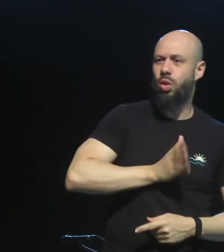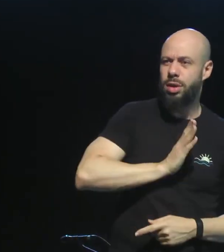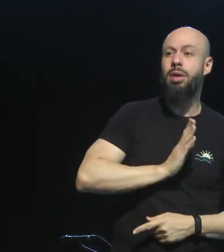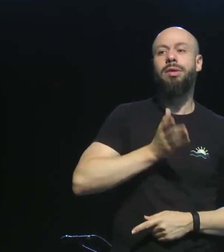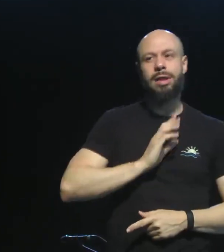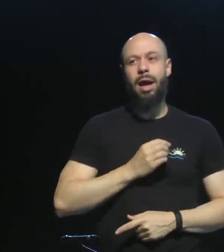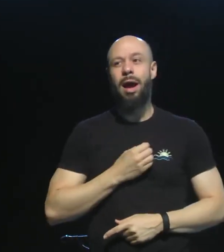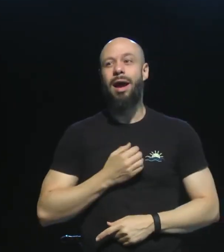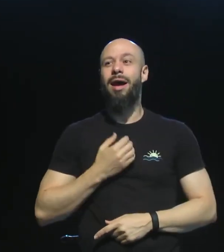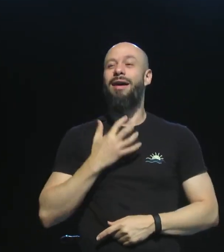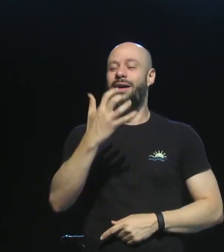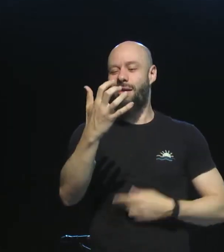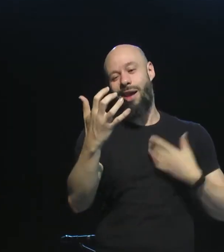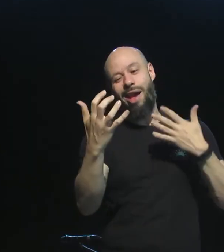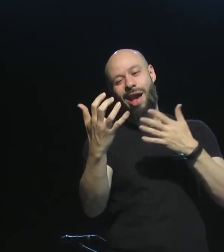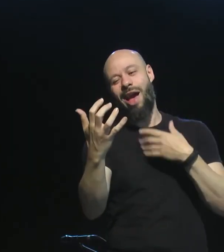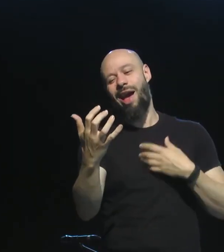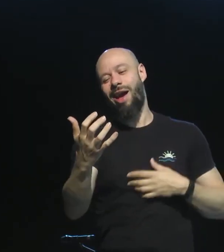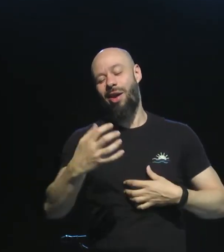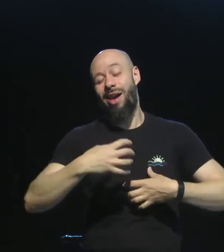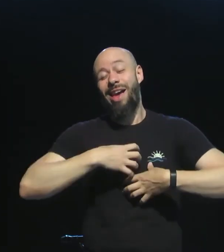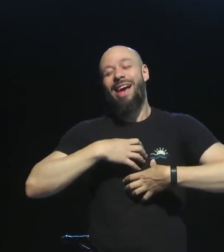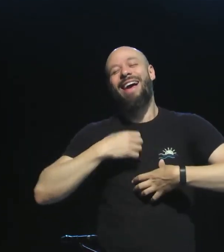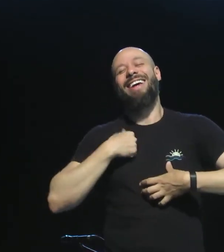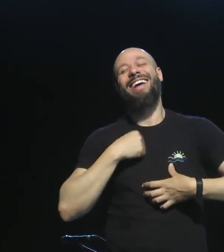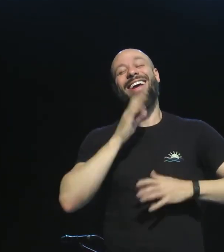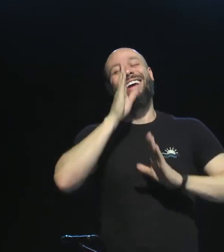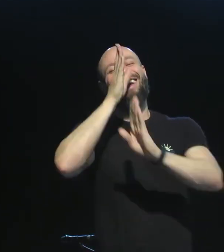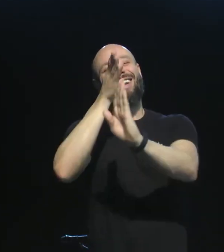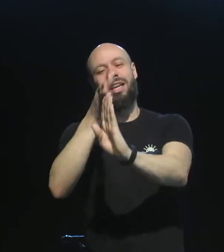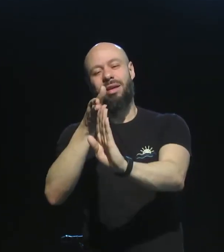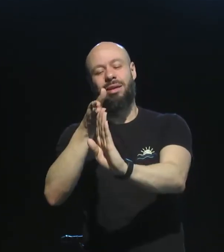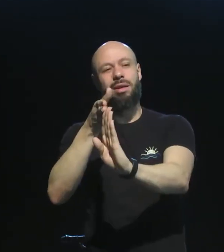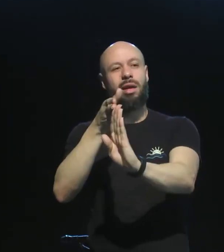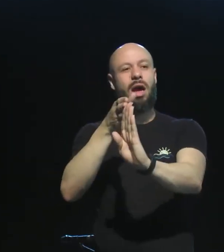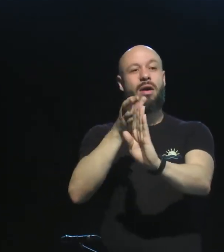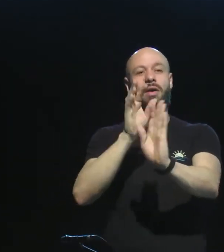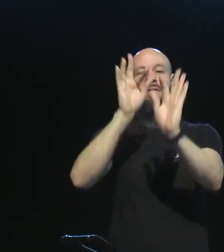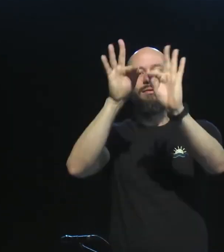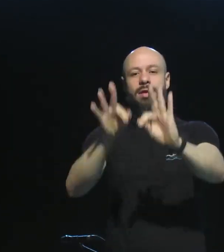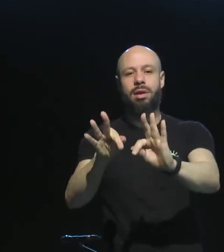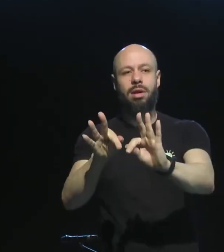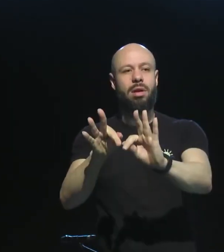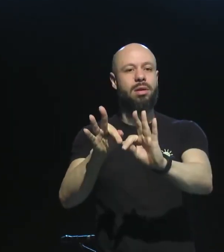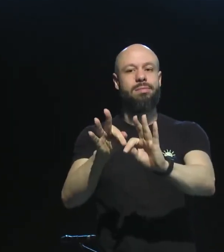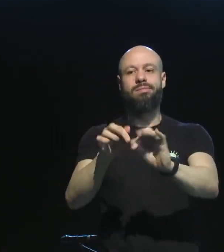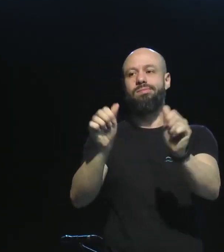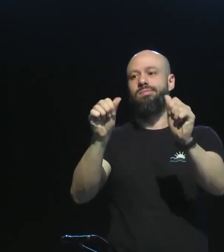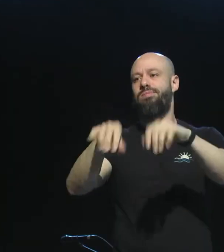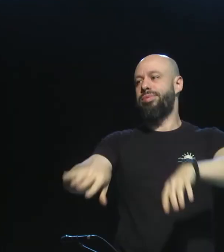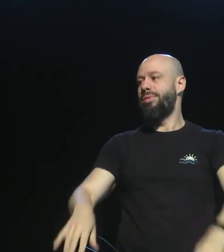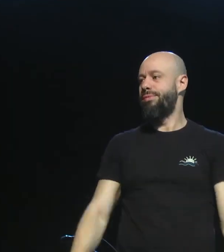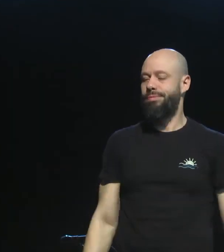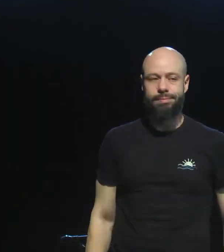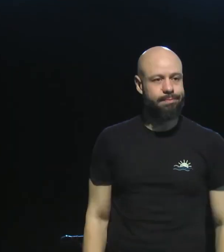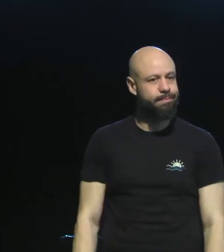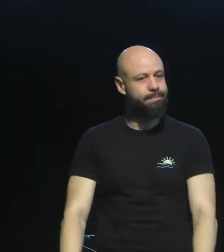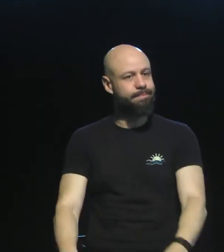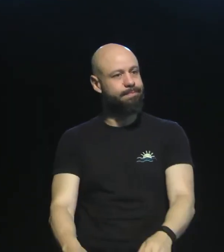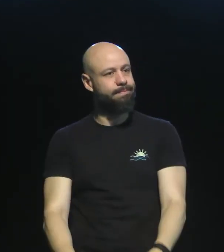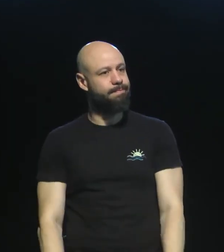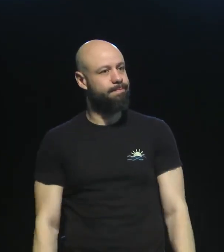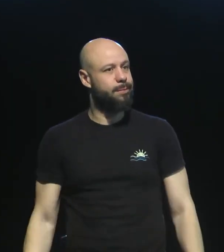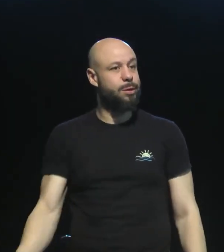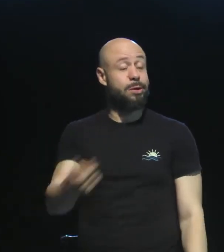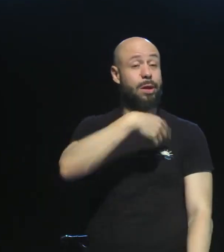erros. E vai continuar, porque sempre que eu e você deixamos que os nossos